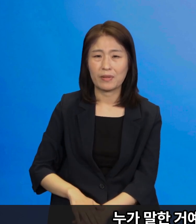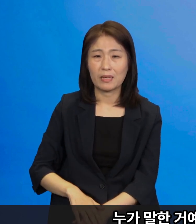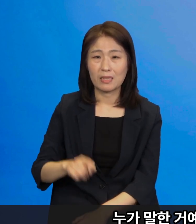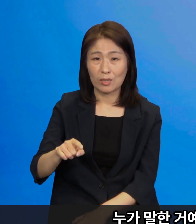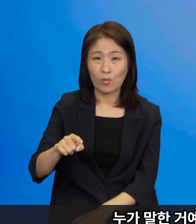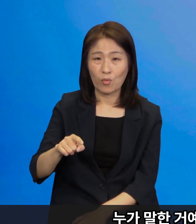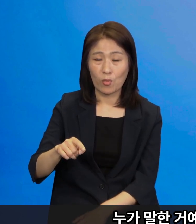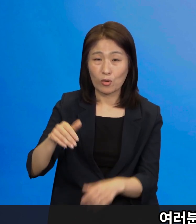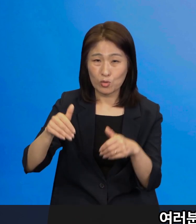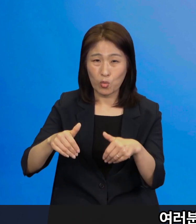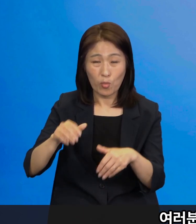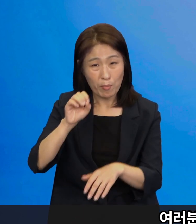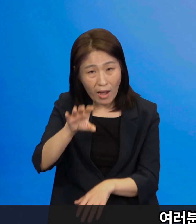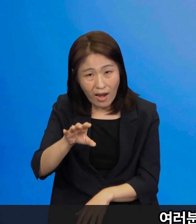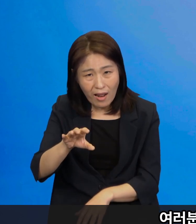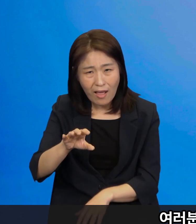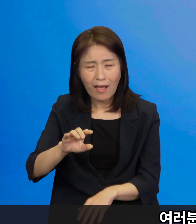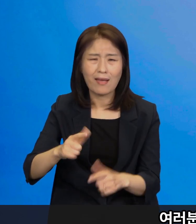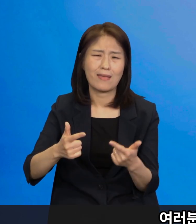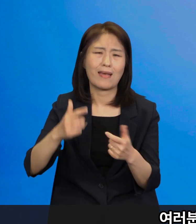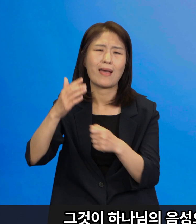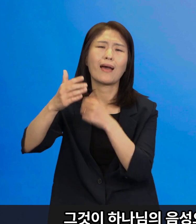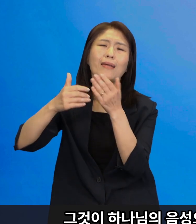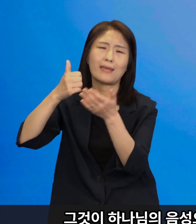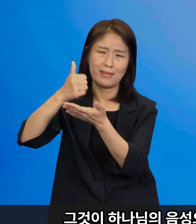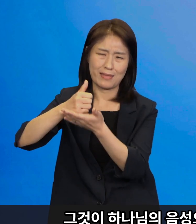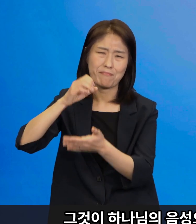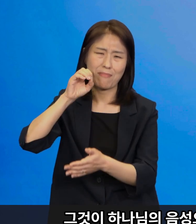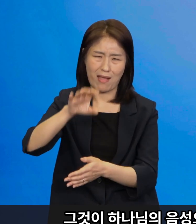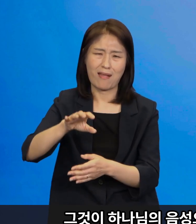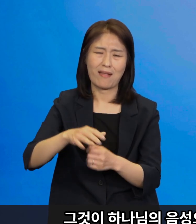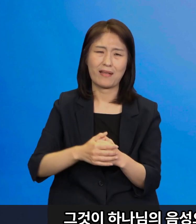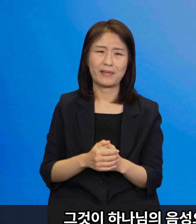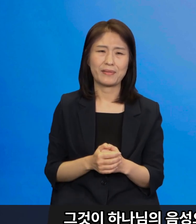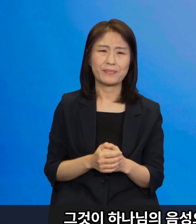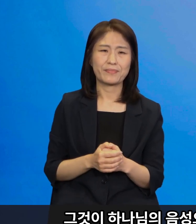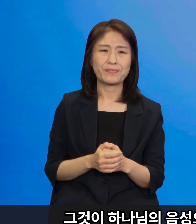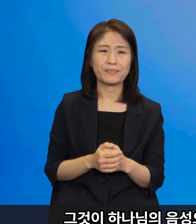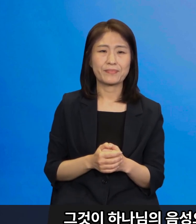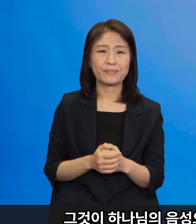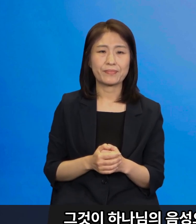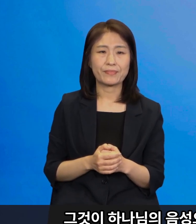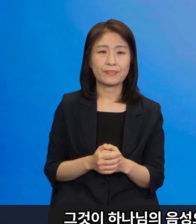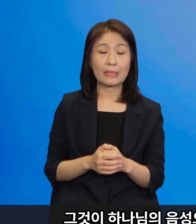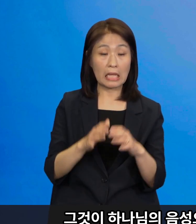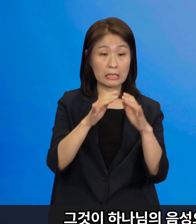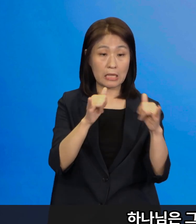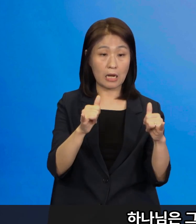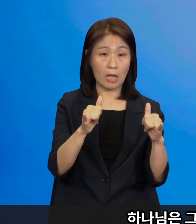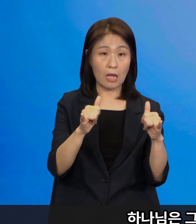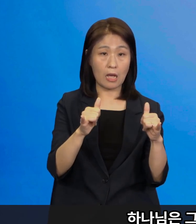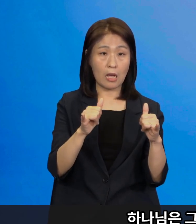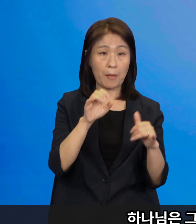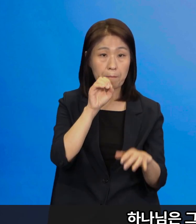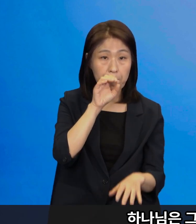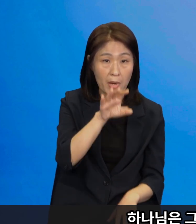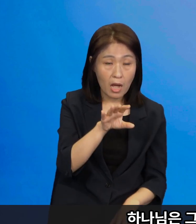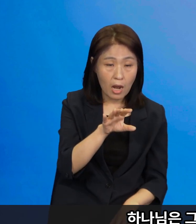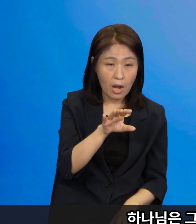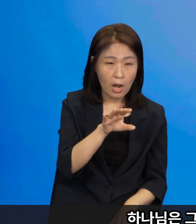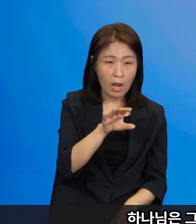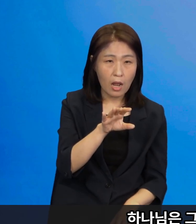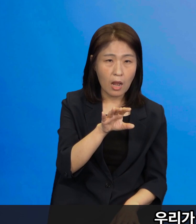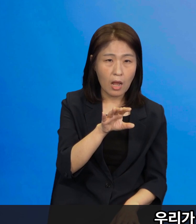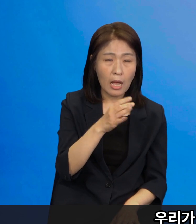거예요. 여러분 사람이 말할 때 그것이 하나님의 음성으로 여러분 들으신 적이 있어요? 하나님 그렇게 자주